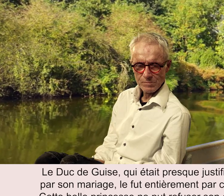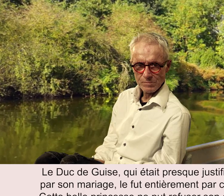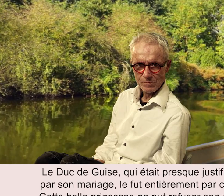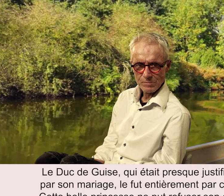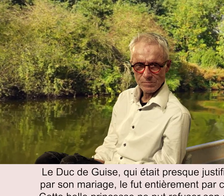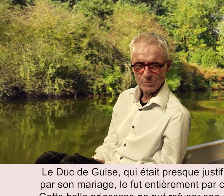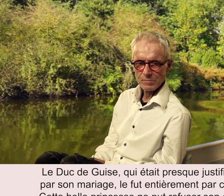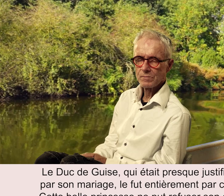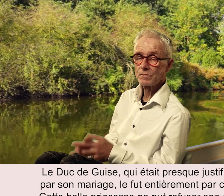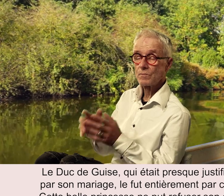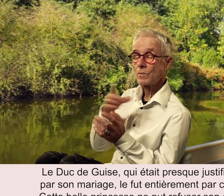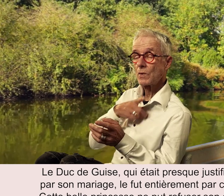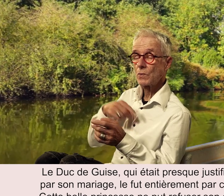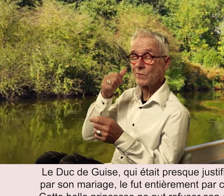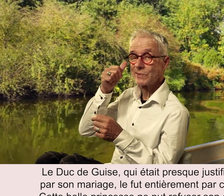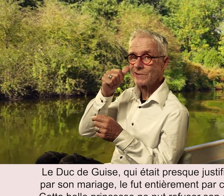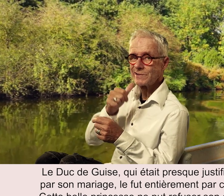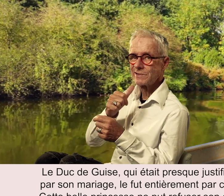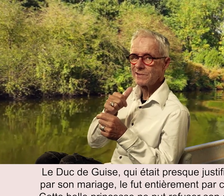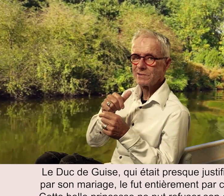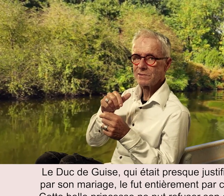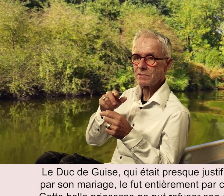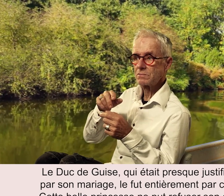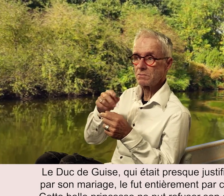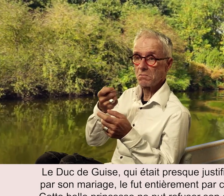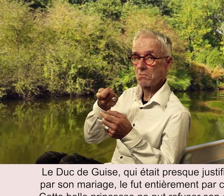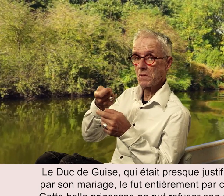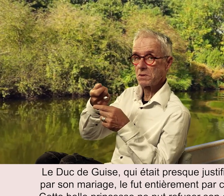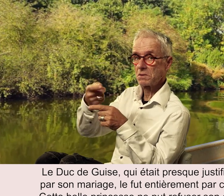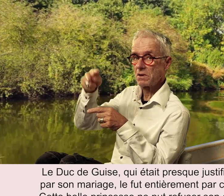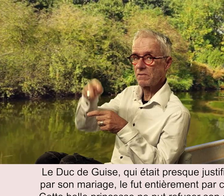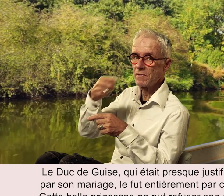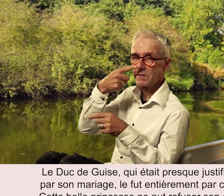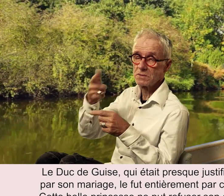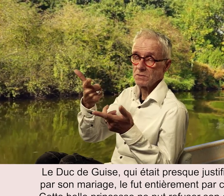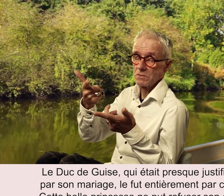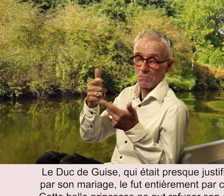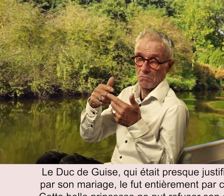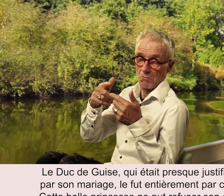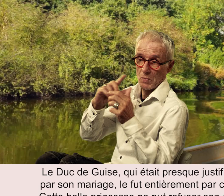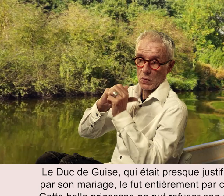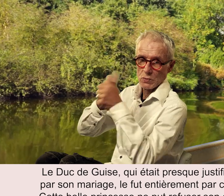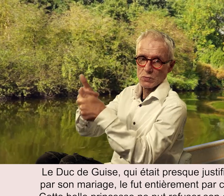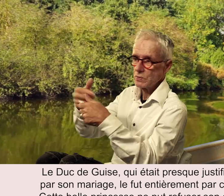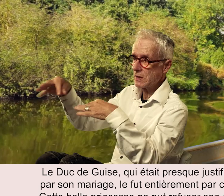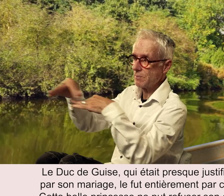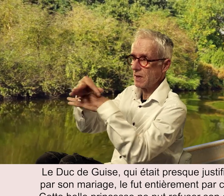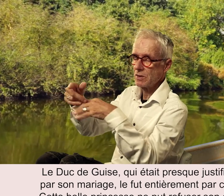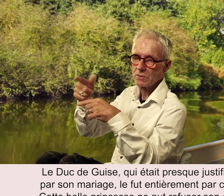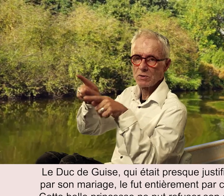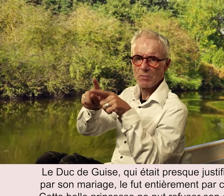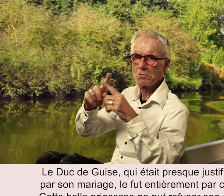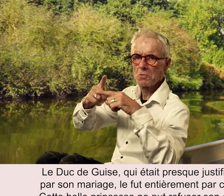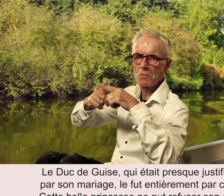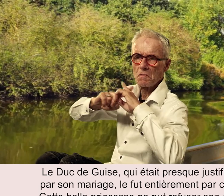Le duc de Guise, qui était presque justifié dans son esprit par son mariage, le fut entièrement par cette